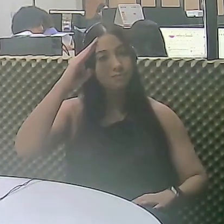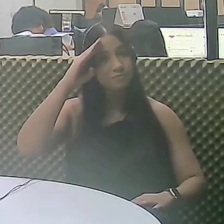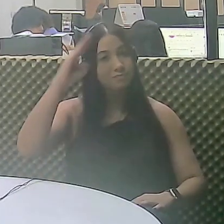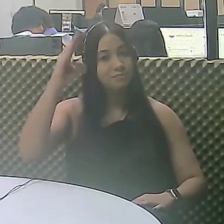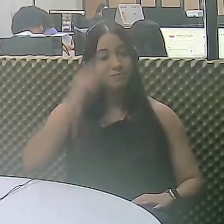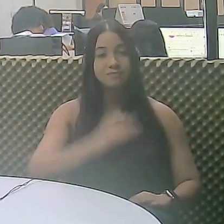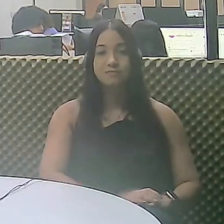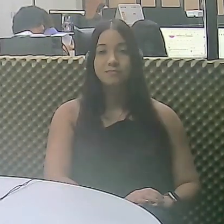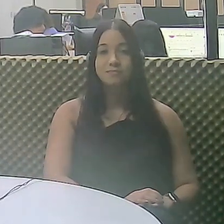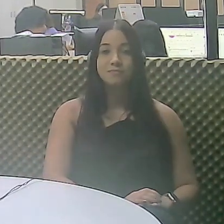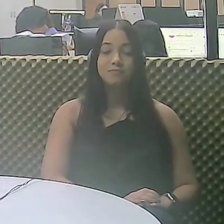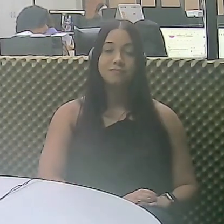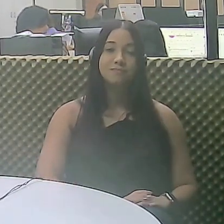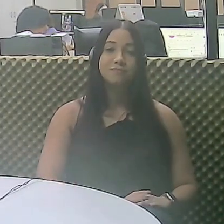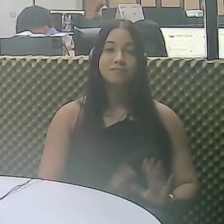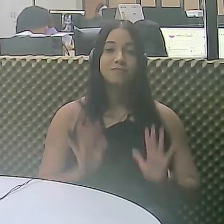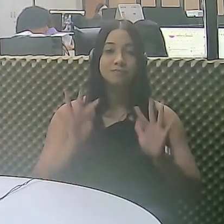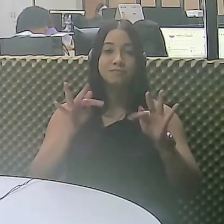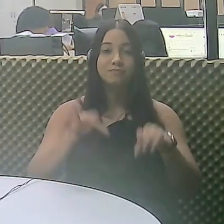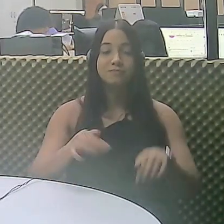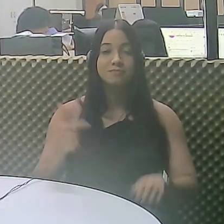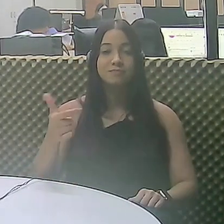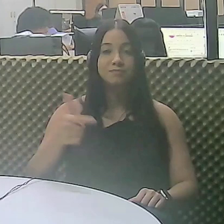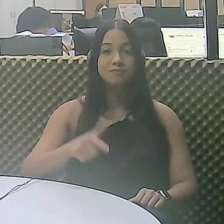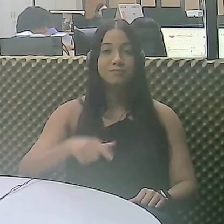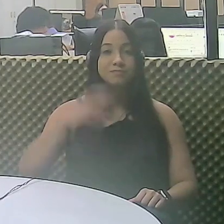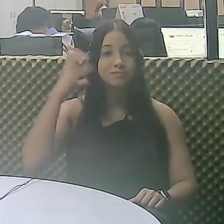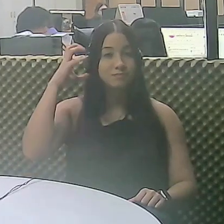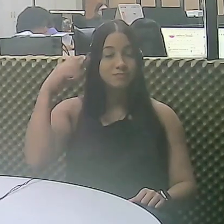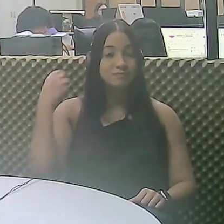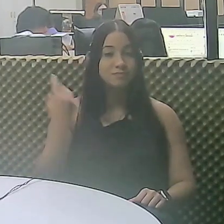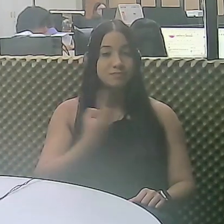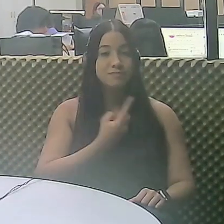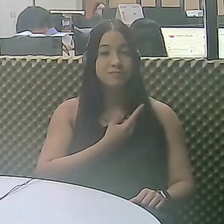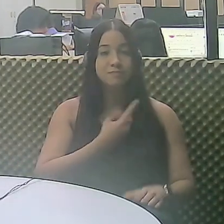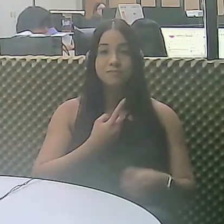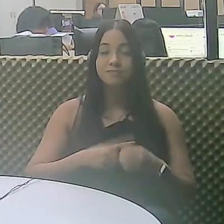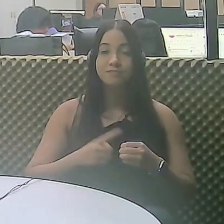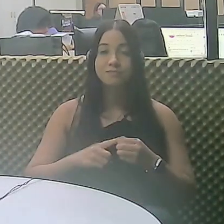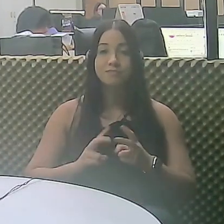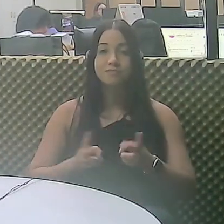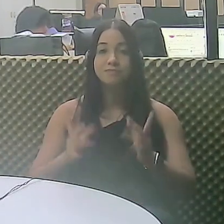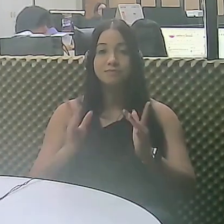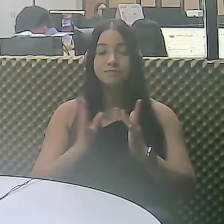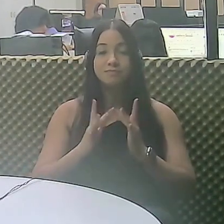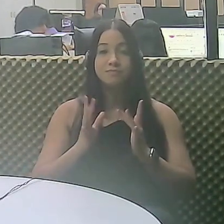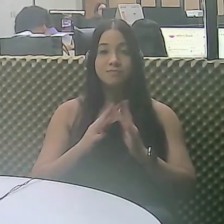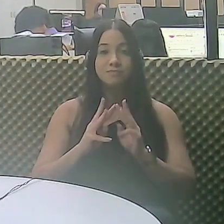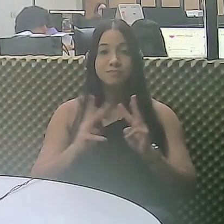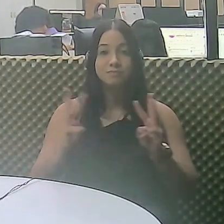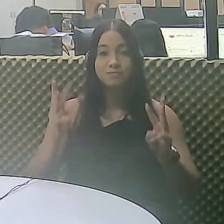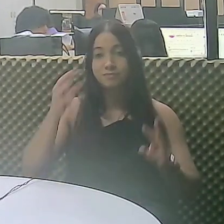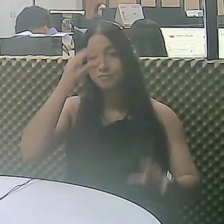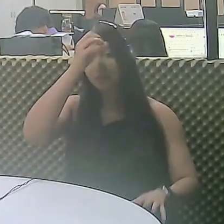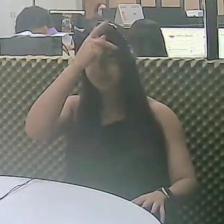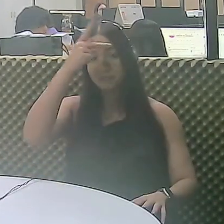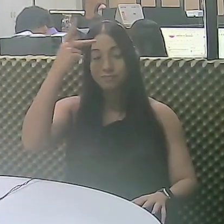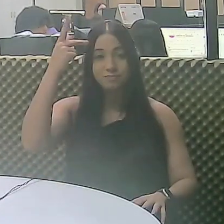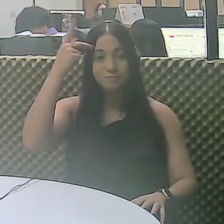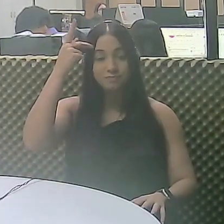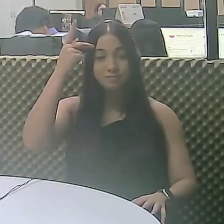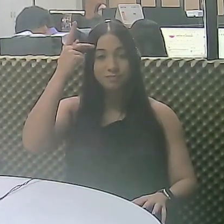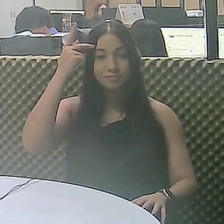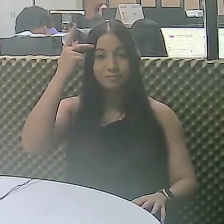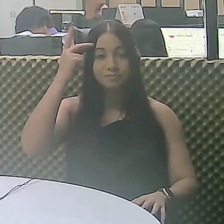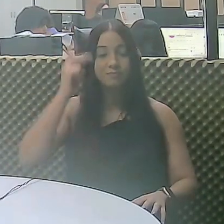bem até a próxima fica por aqui mais uma edição do programa da Rádio nossa cidade continue conosco no